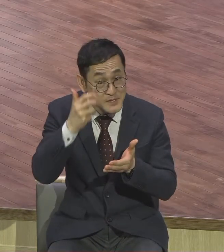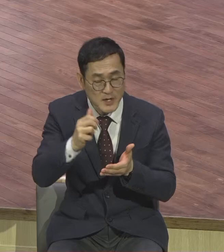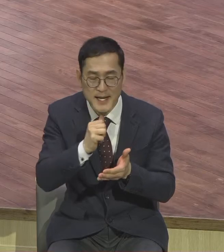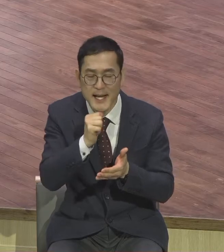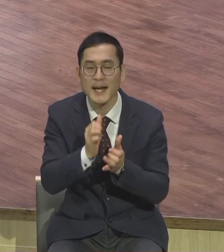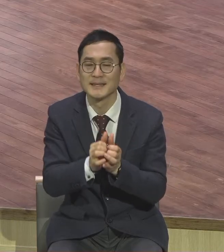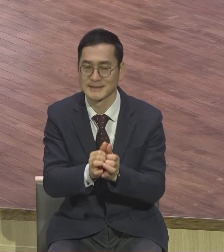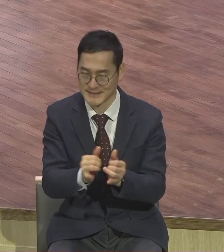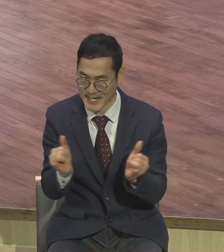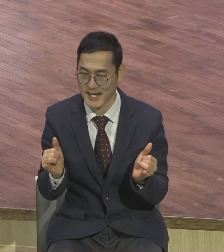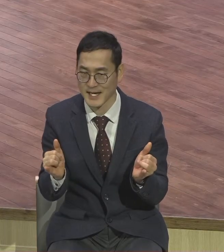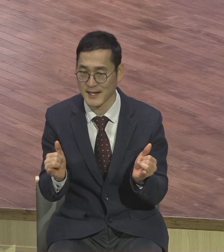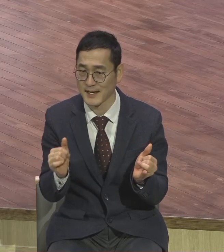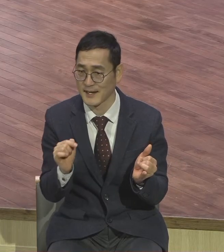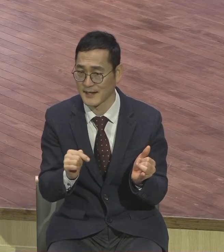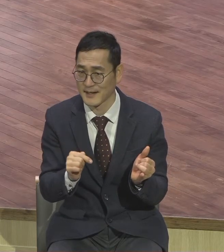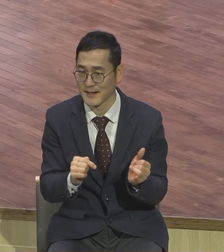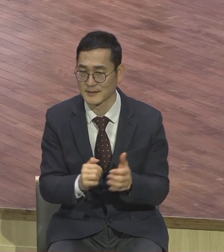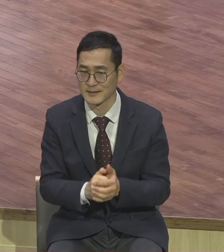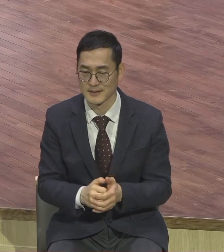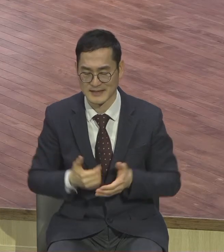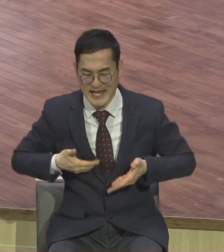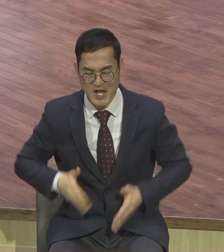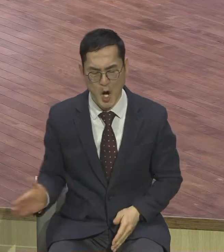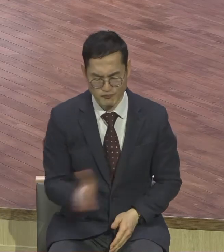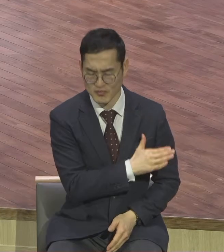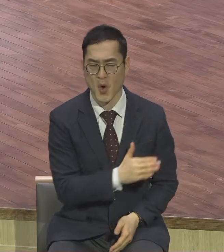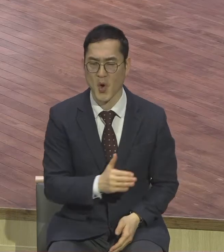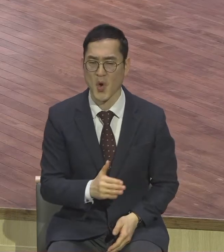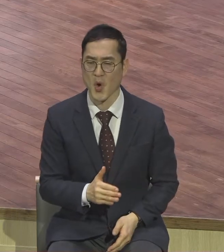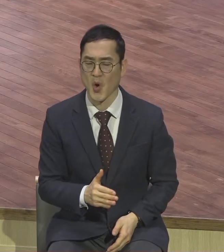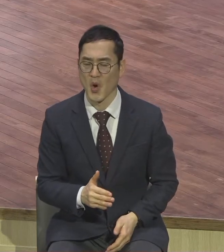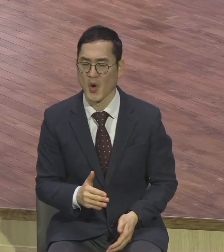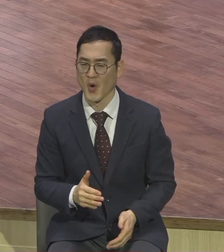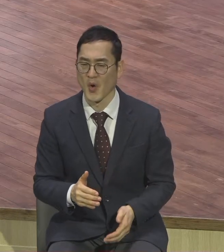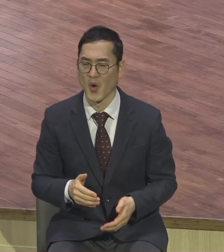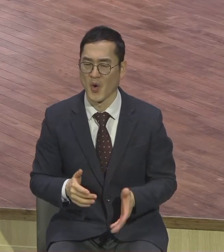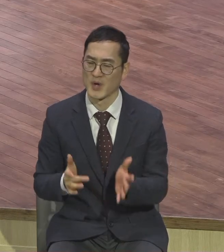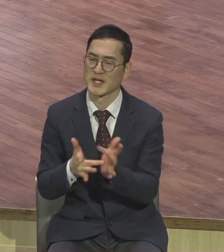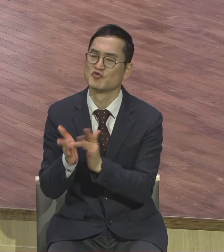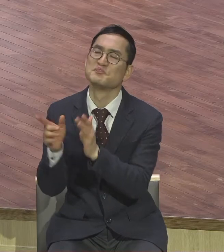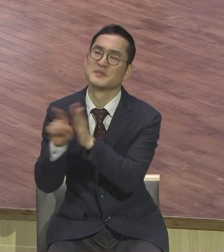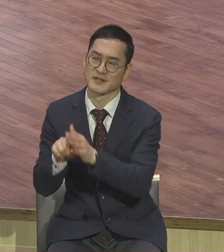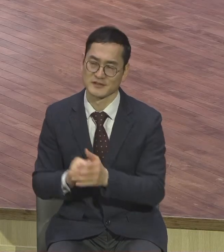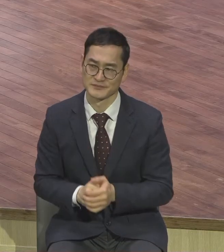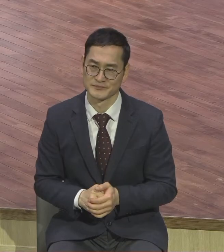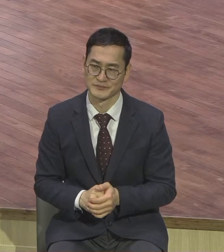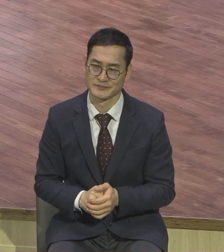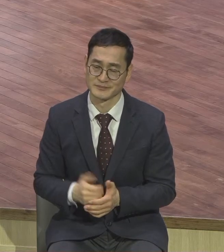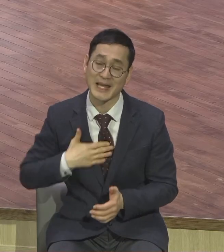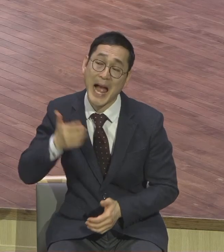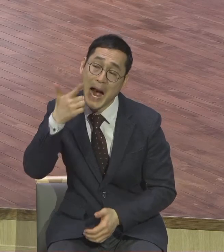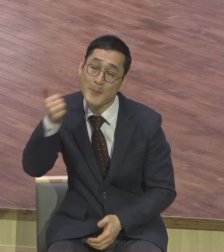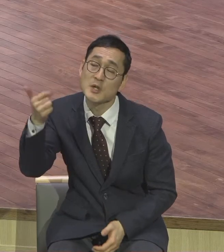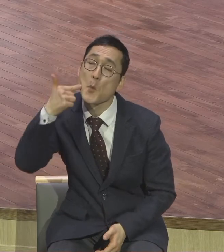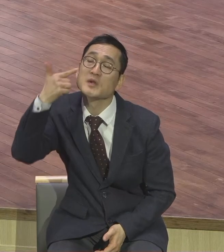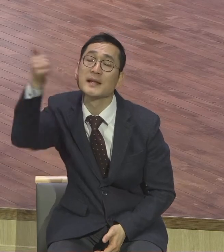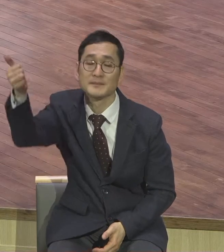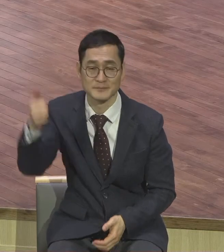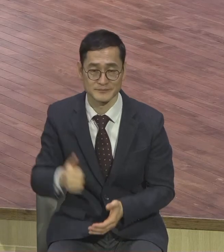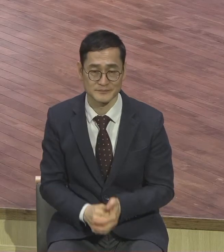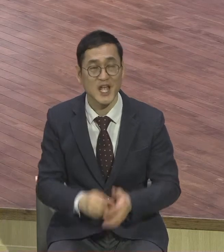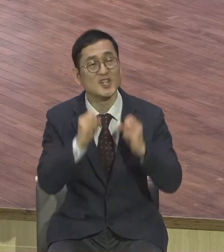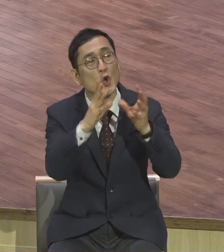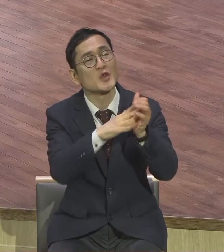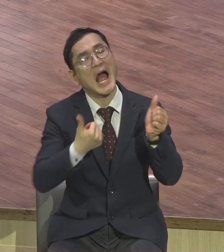아들이요. 나 모태신앙인데 나 목사 아들인데 나 우리 집안의 성교사인데 내가 몇 대째인데